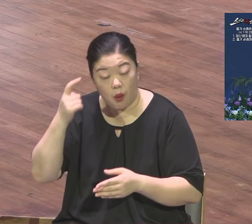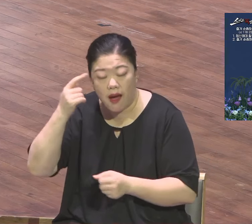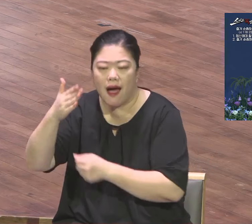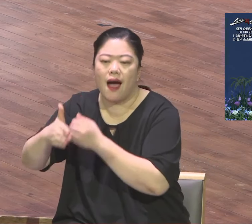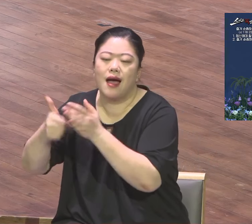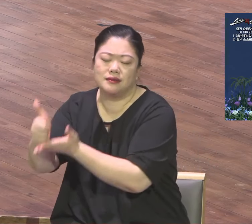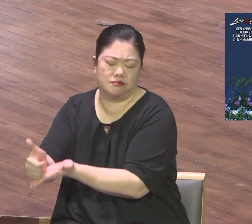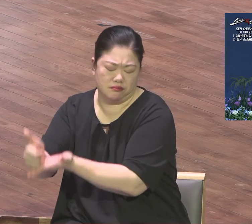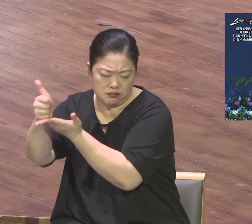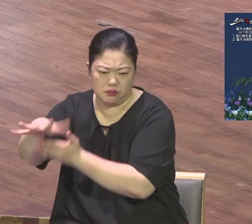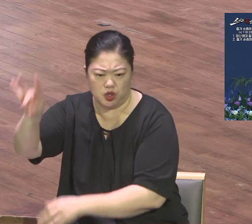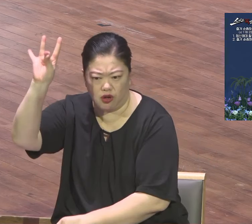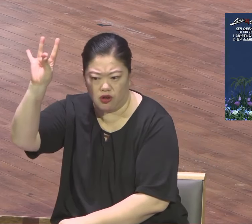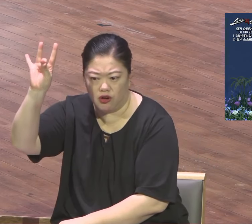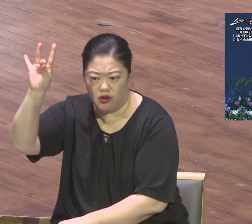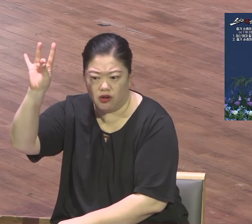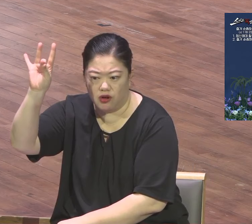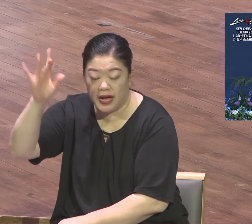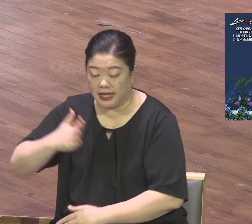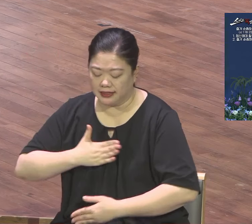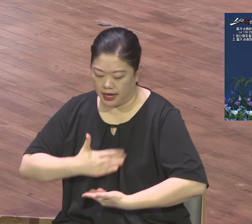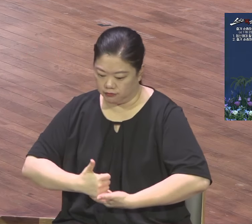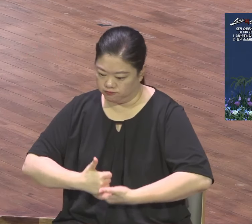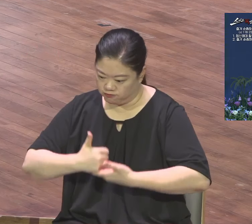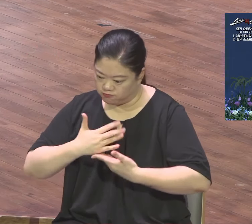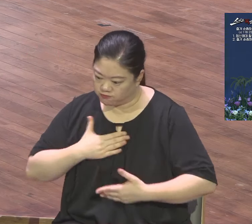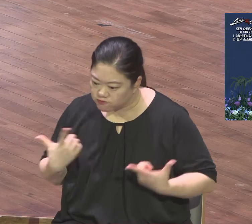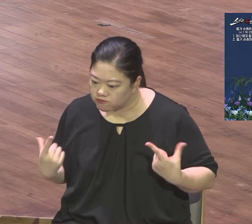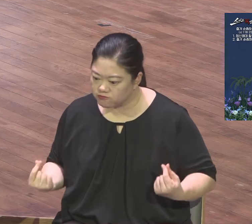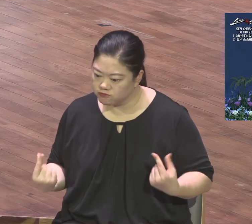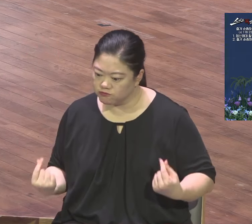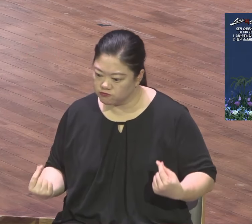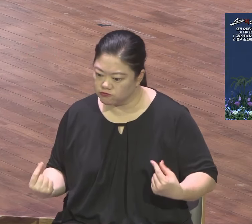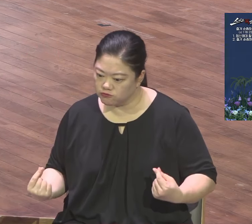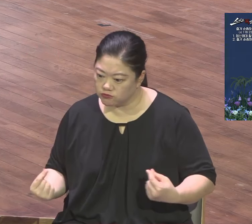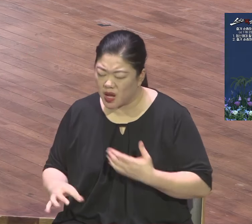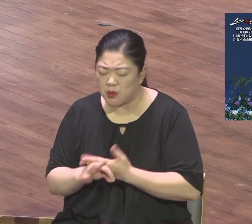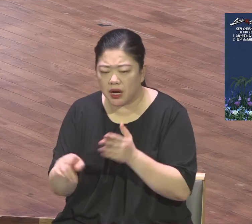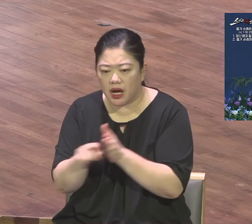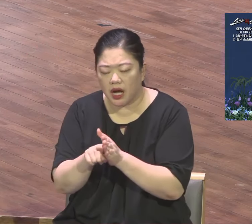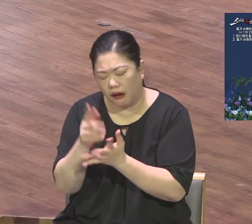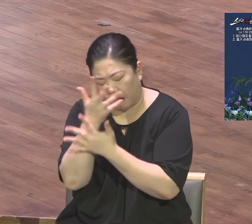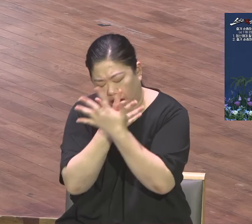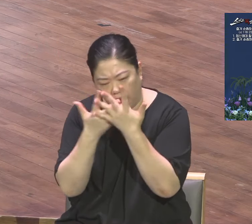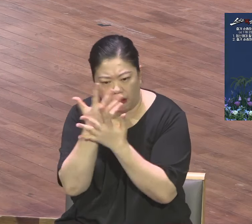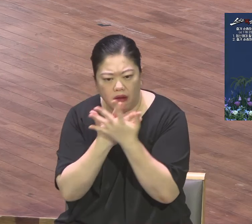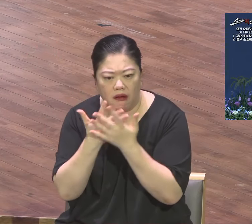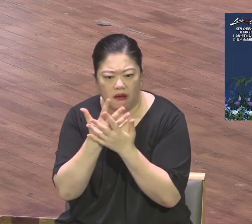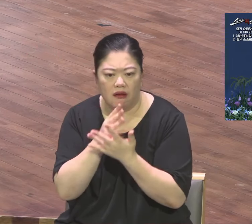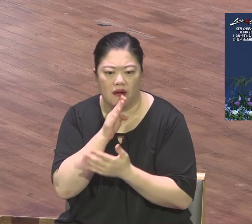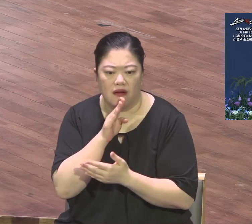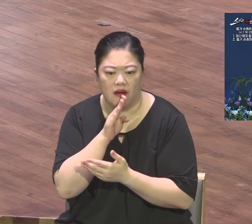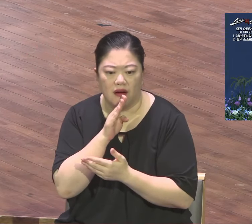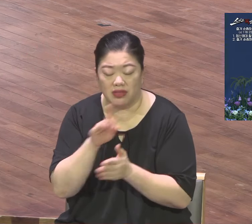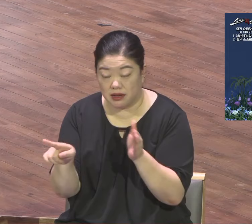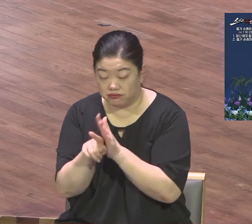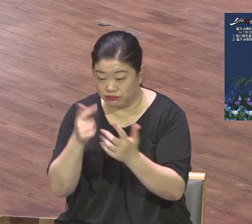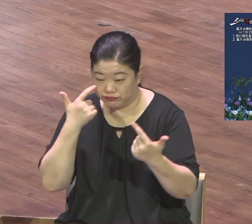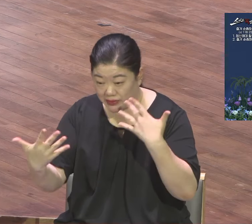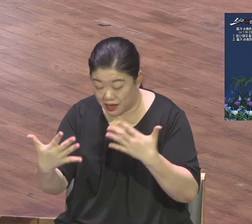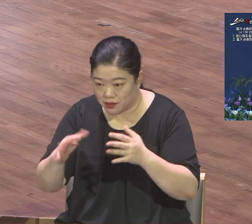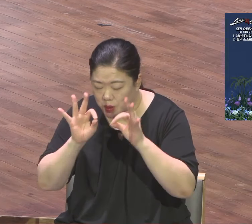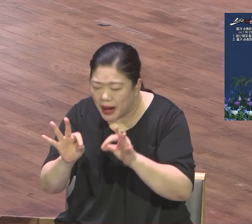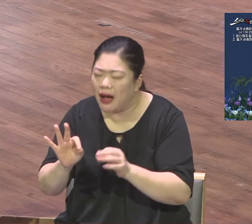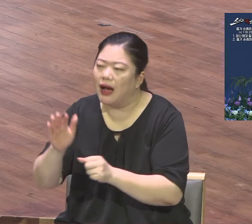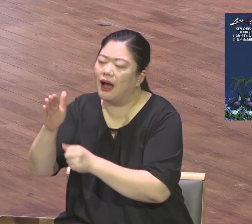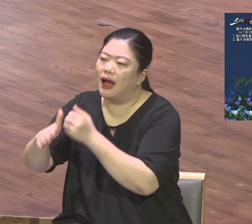하나님 내 생각에서 벗어나게 하여 주옵소서. 내 경험 내 자존심에서 벗어나게 하여 주옵소서. 내